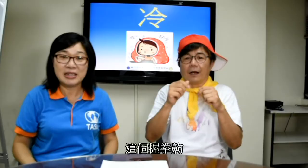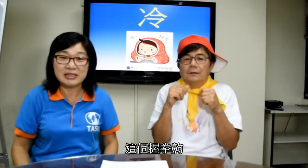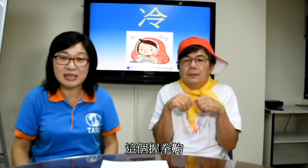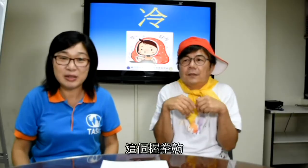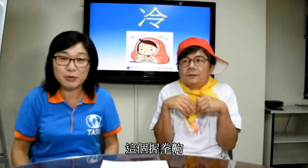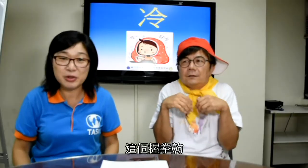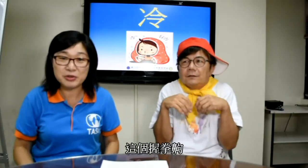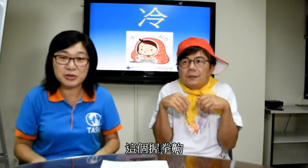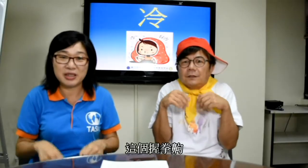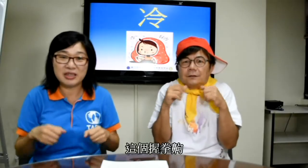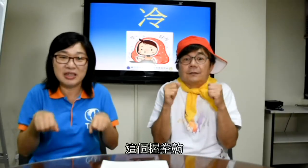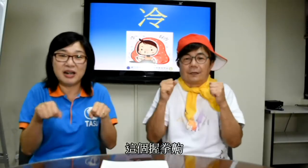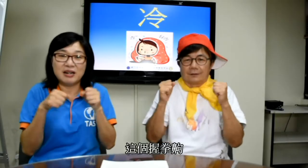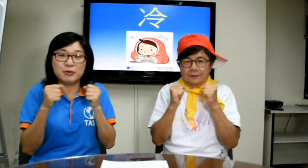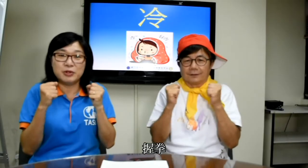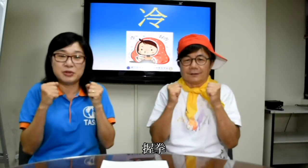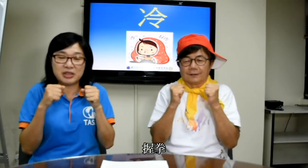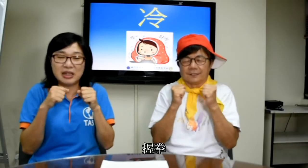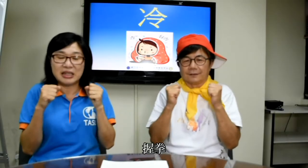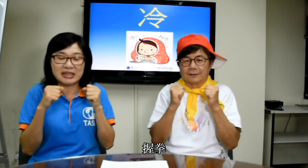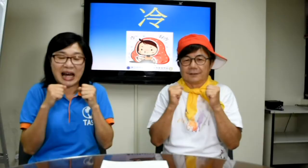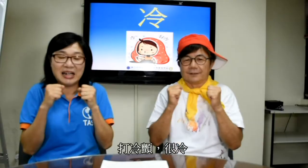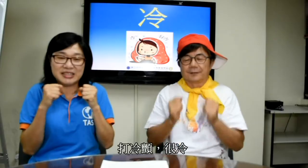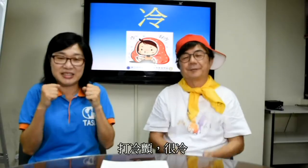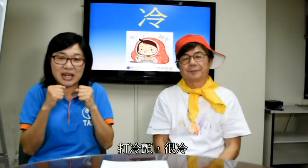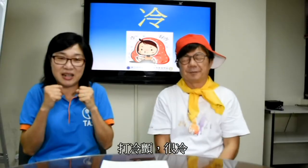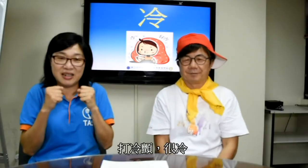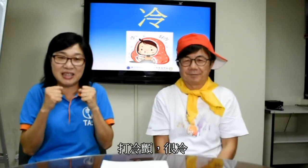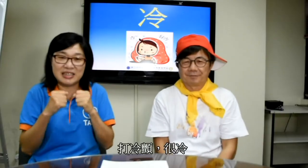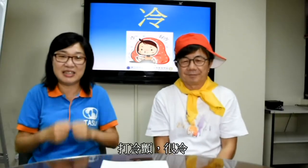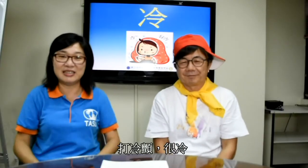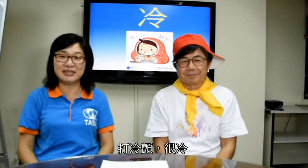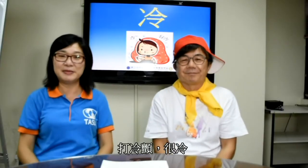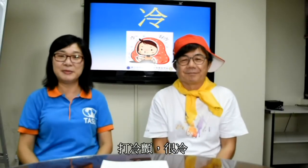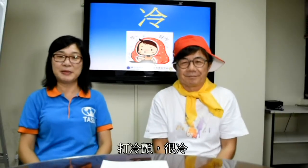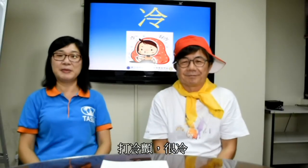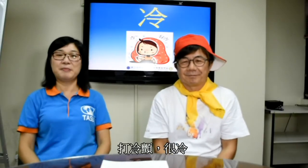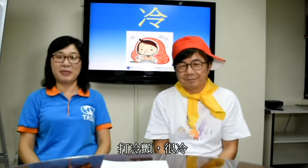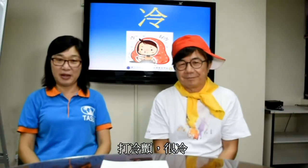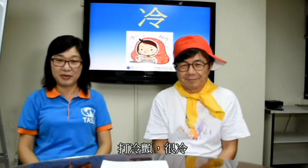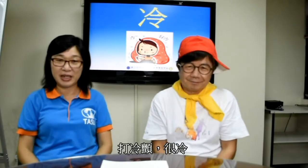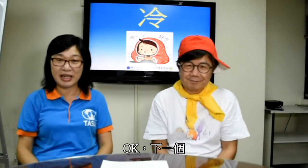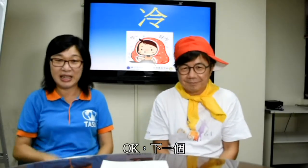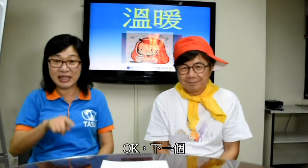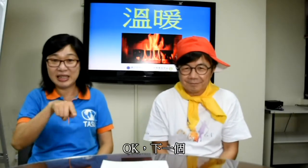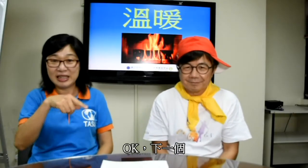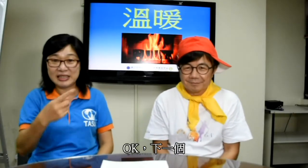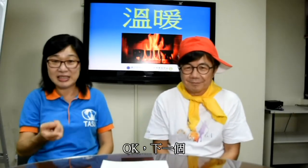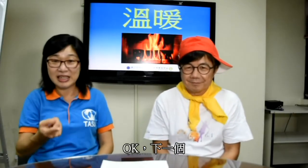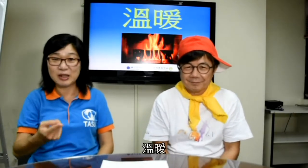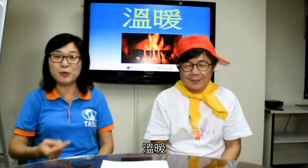这个握拳，好，握拳打冷战，很冷。OK， 下一个温